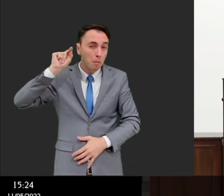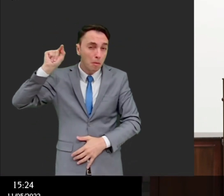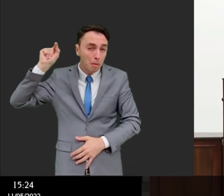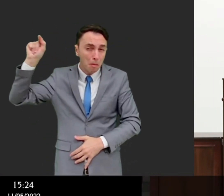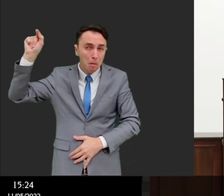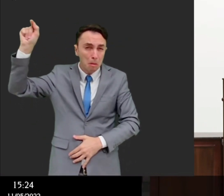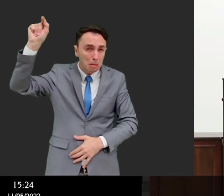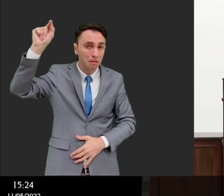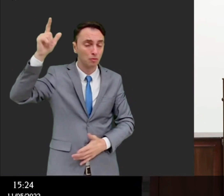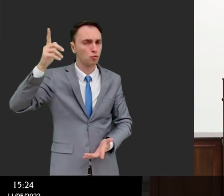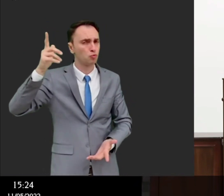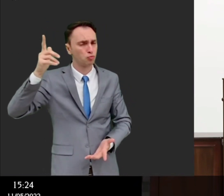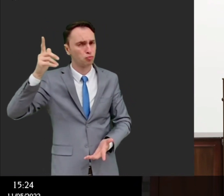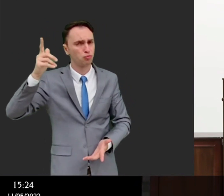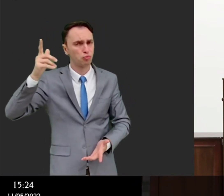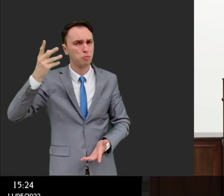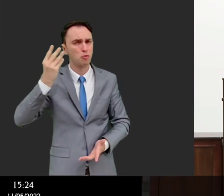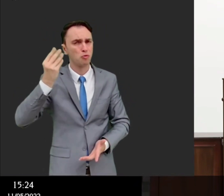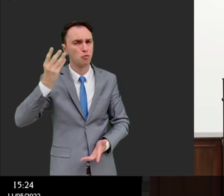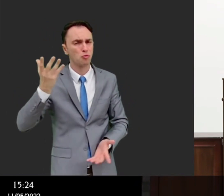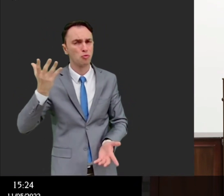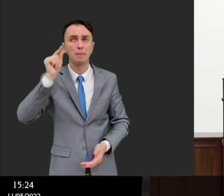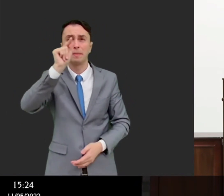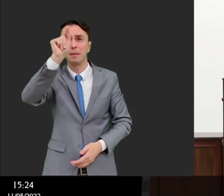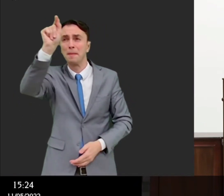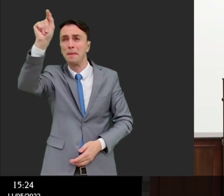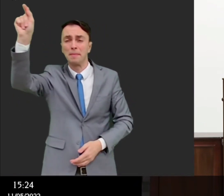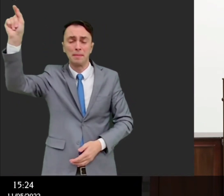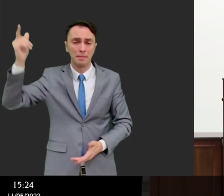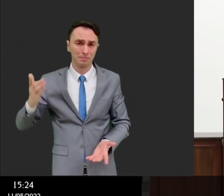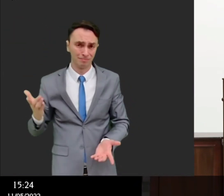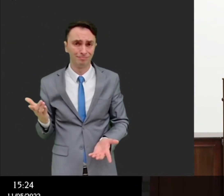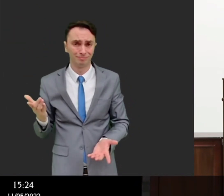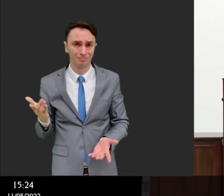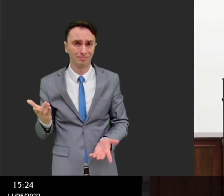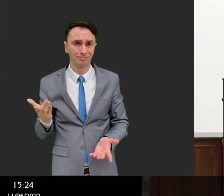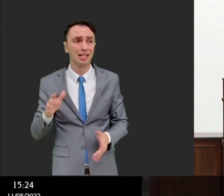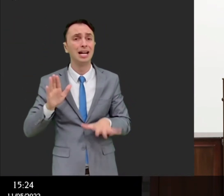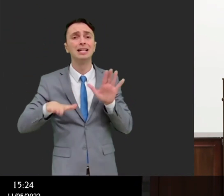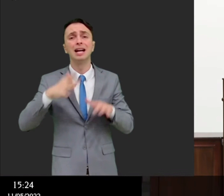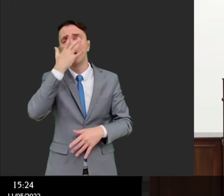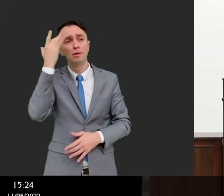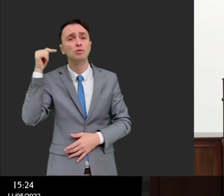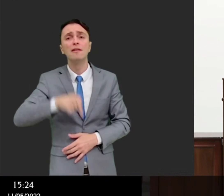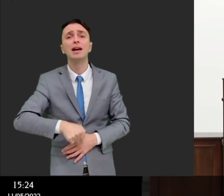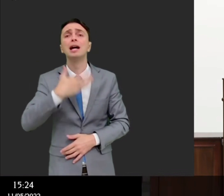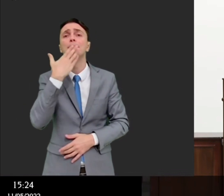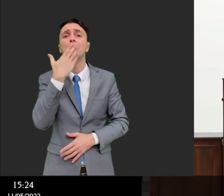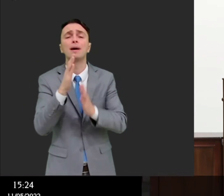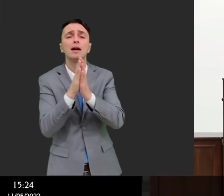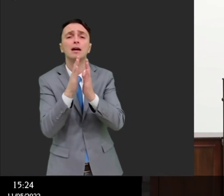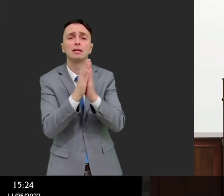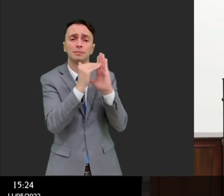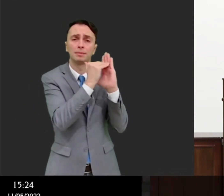onde se passa hoje diz, irmão, não esquece de me apresentar. Outro, eu vim aqui só para pedir oração. Outra, a gente chega em algum